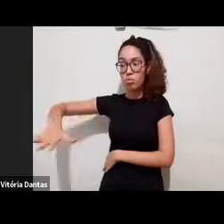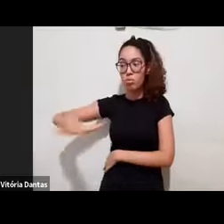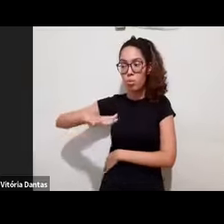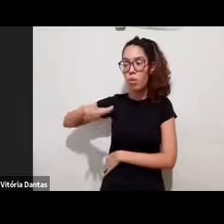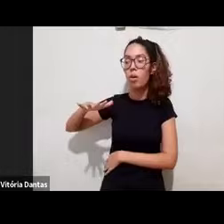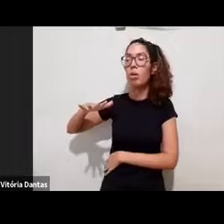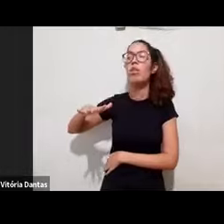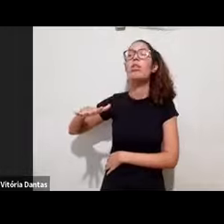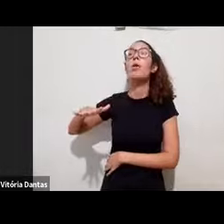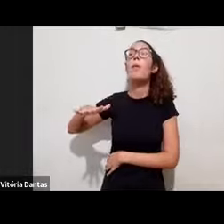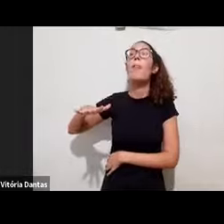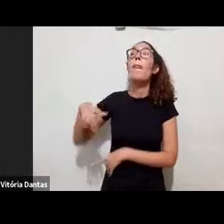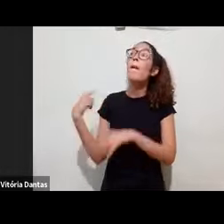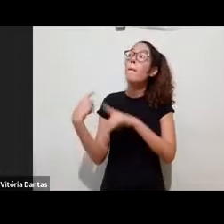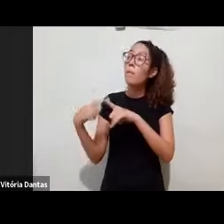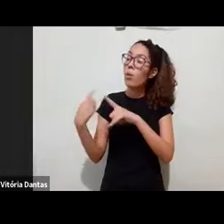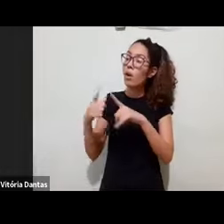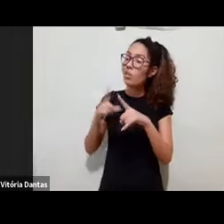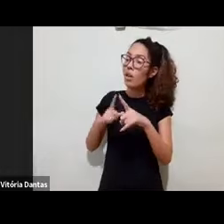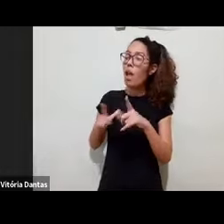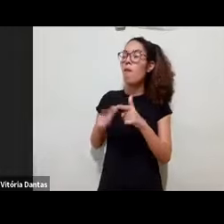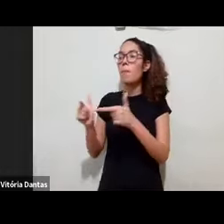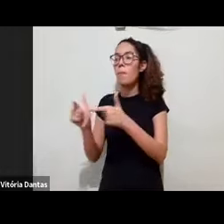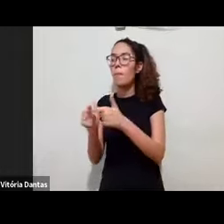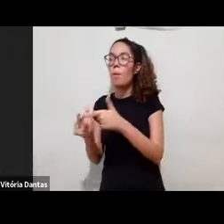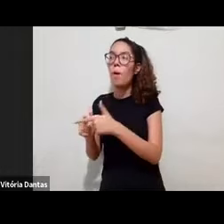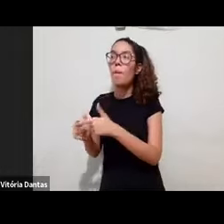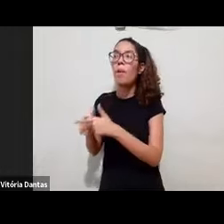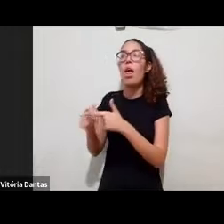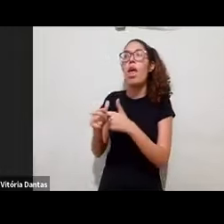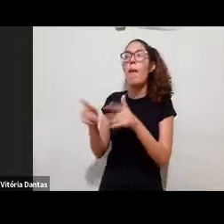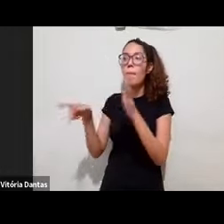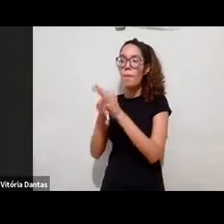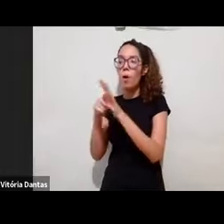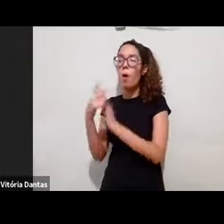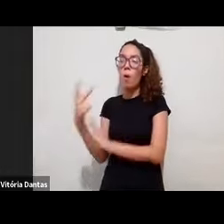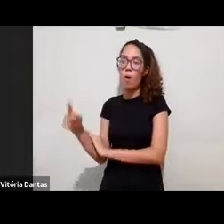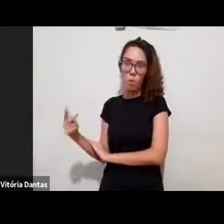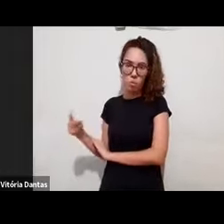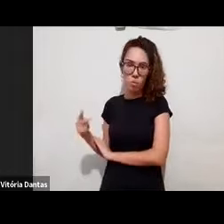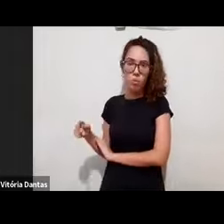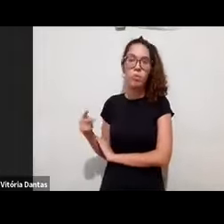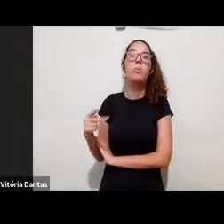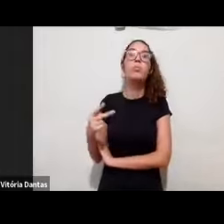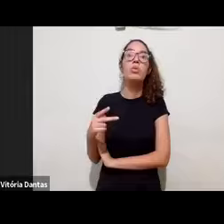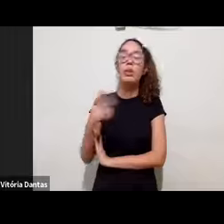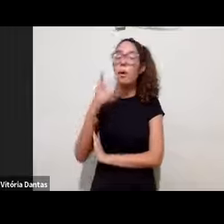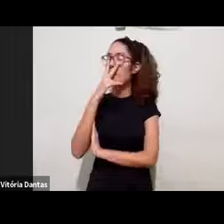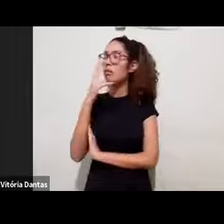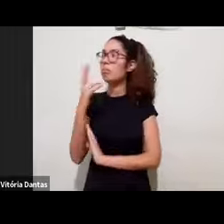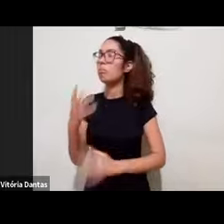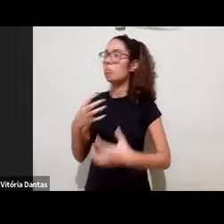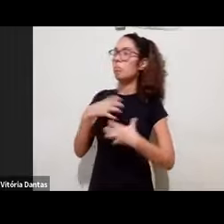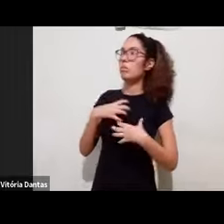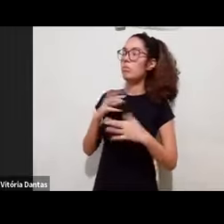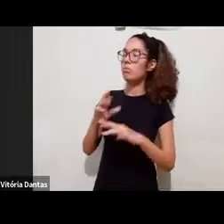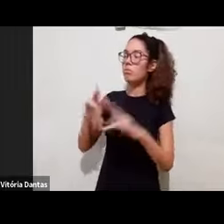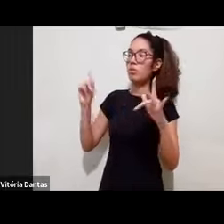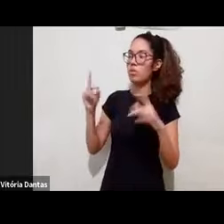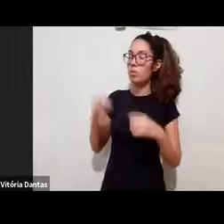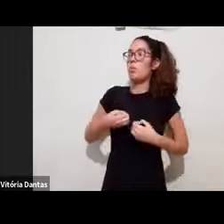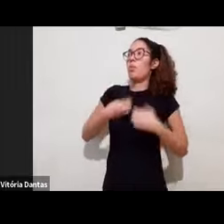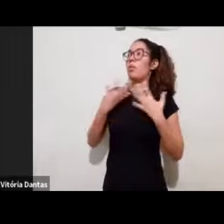houveram algumas particularidades assim, que nos surpreenderam, inesperadas, né? Uma delas muito interessante foi o